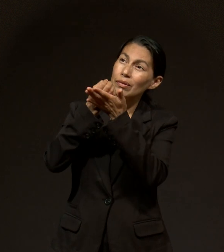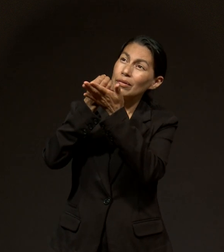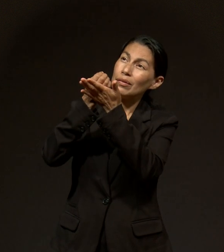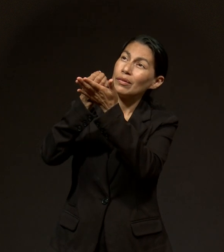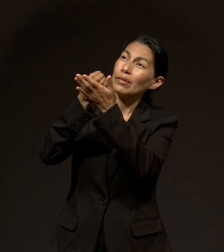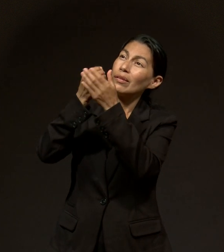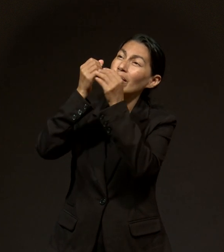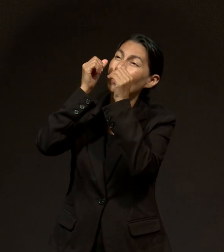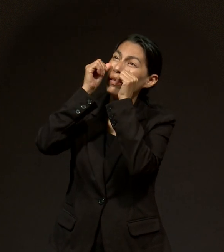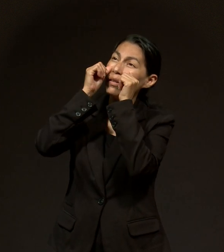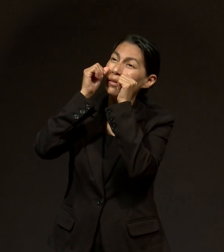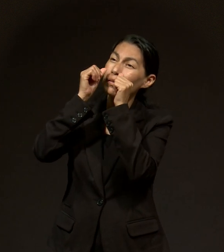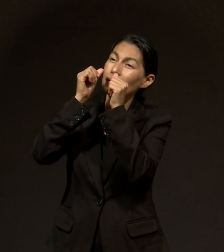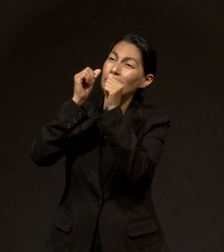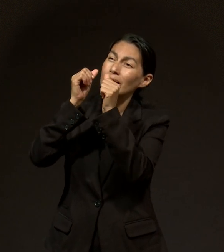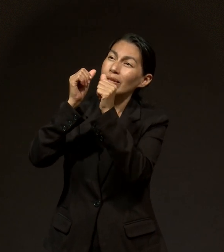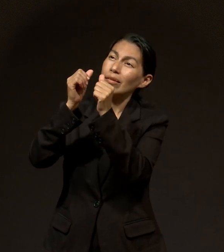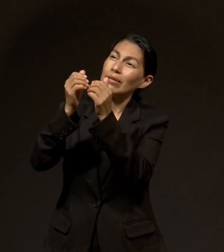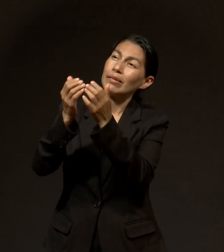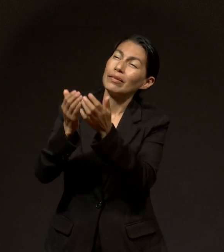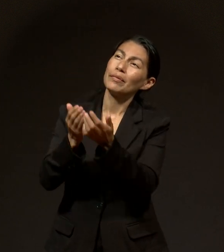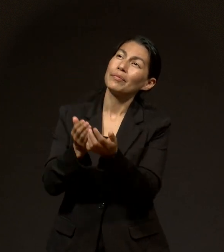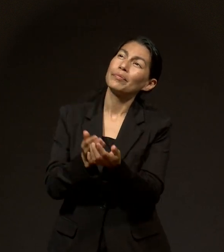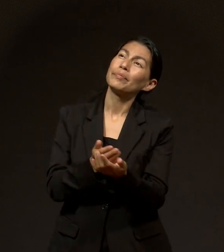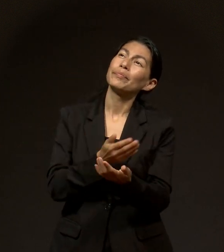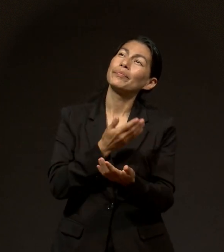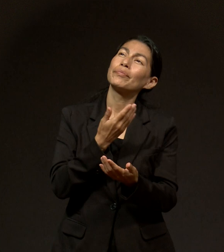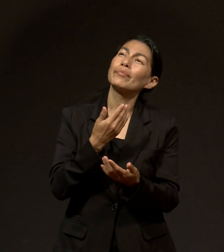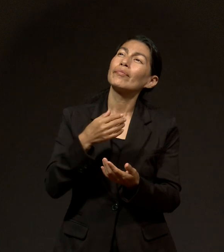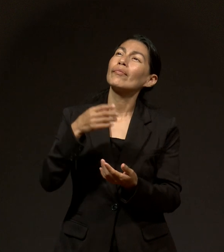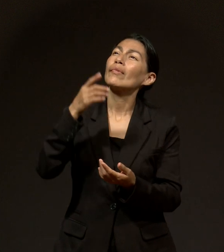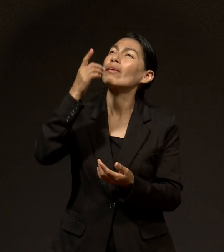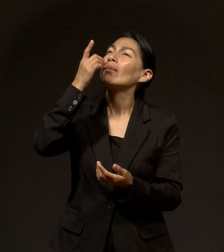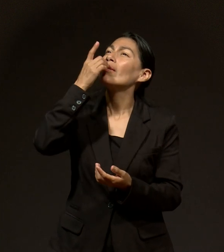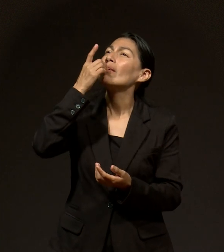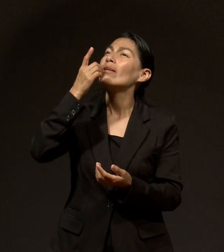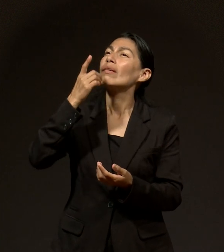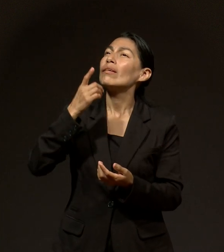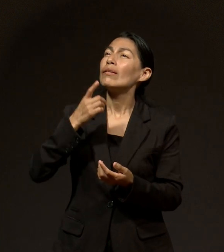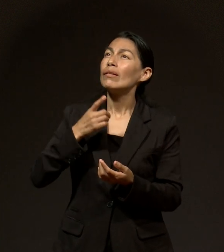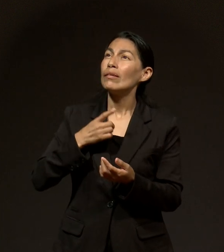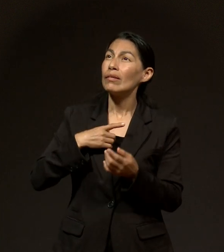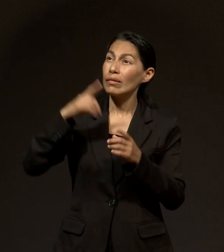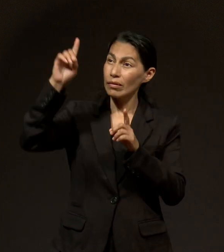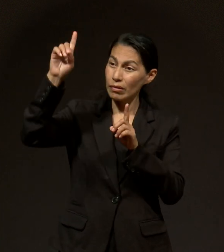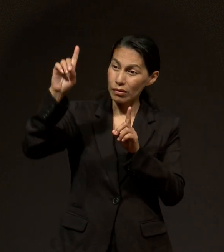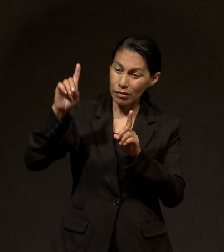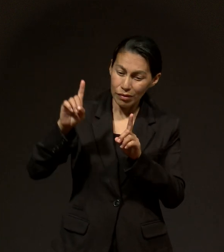lado estoy Y abrázame